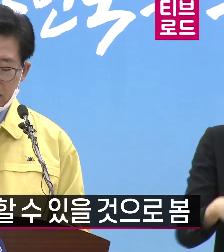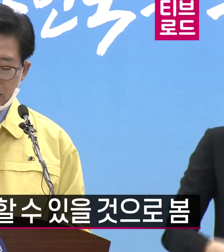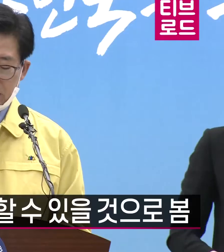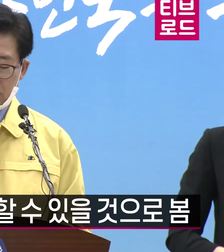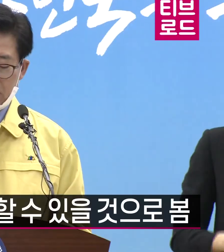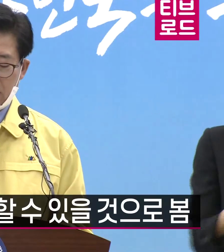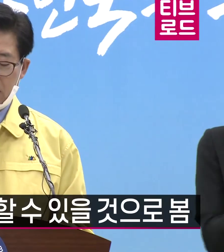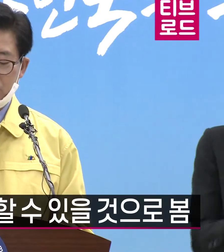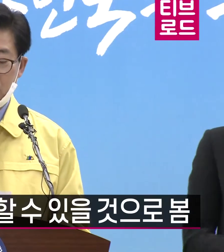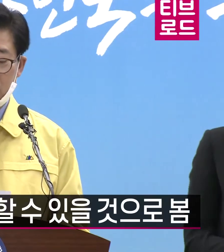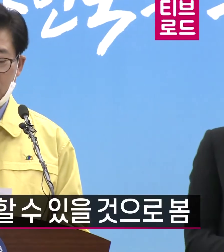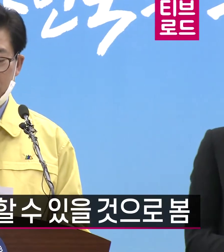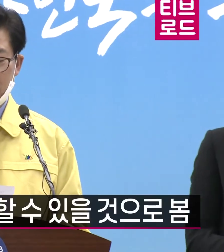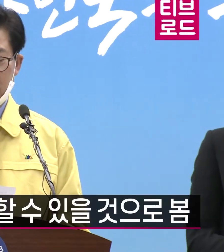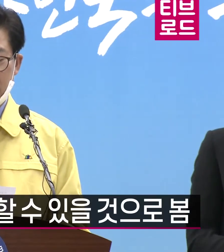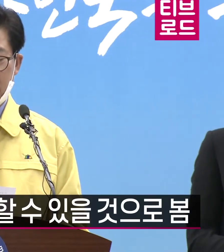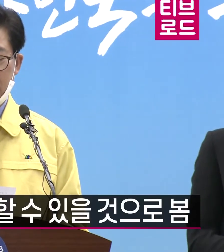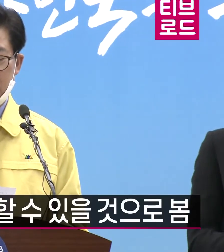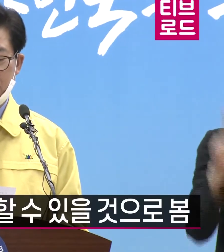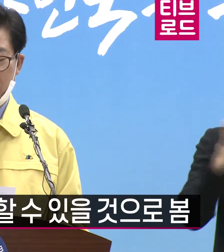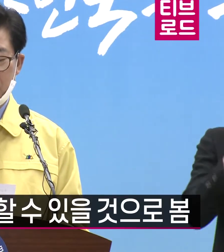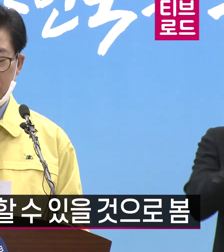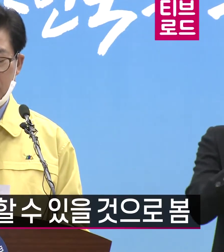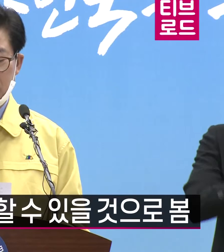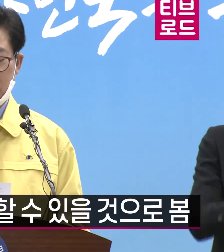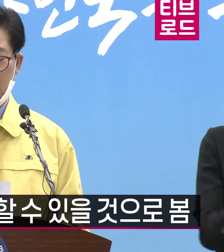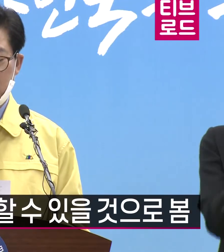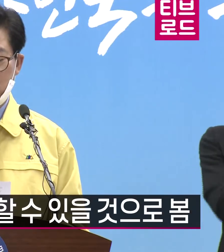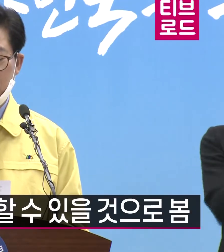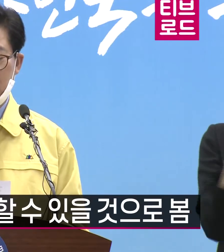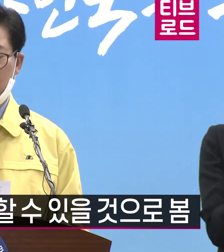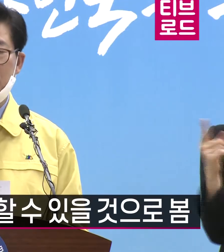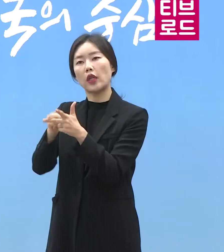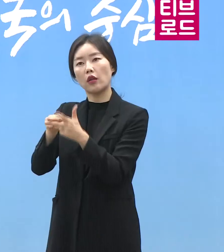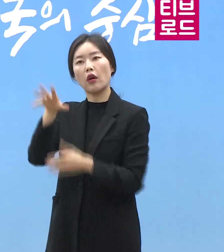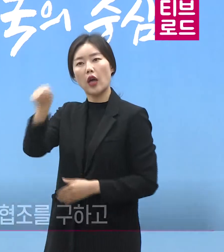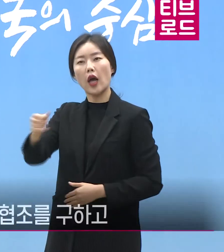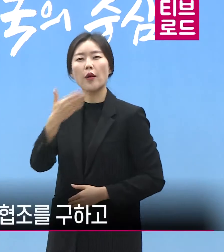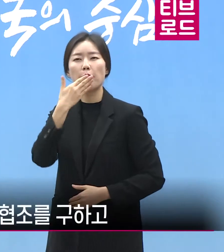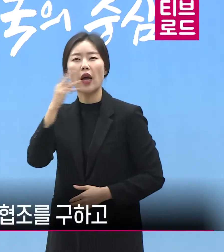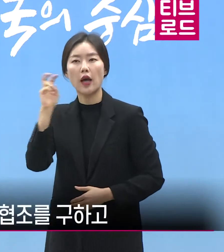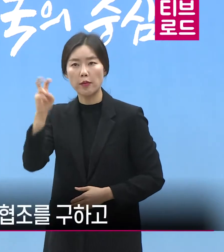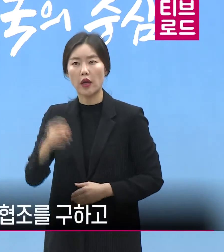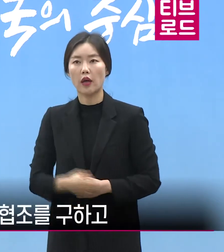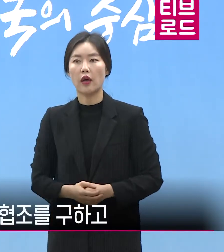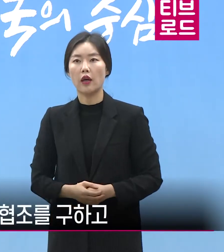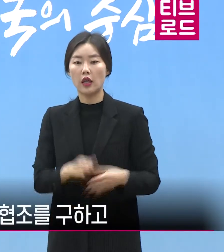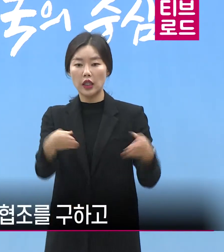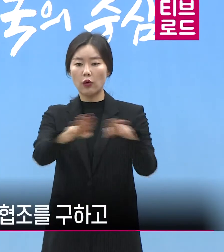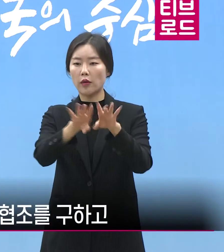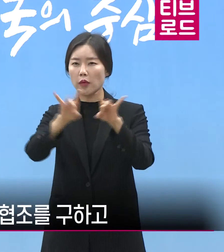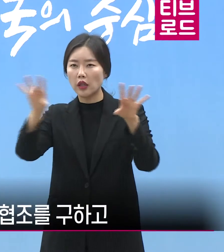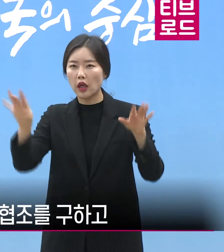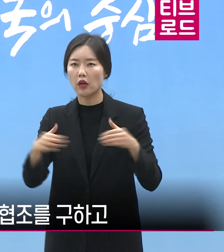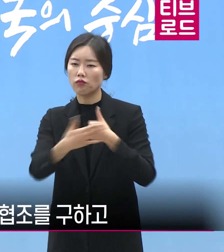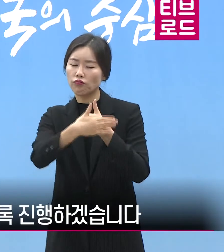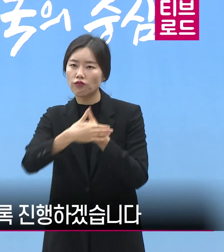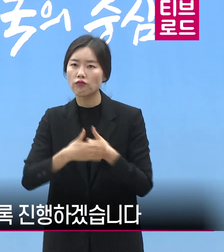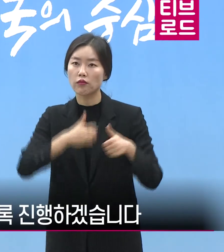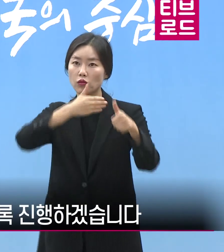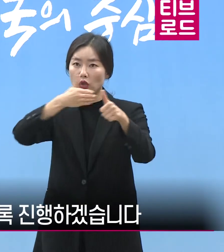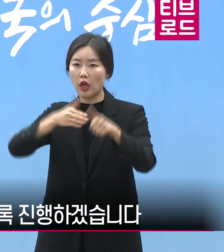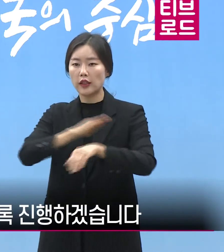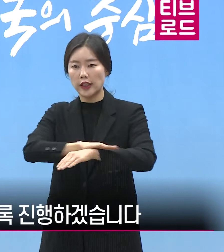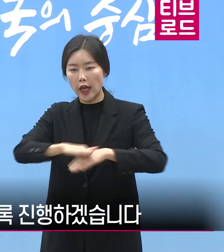활용하면 700여실 이상을 확보할 수 있을 것으로 내다보고 있습니다. 각 기관에게 이와 협조를 구하고